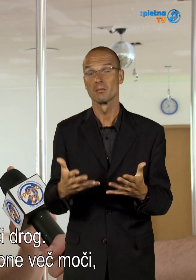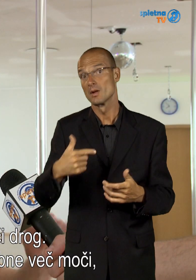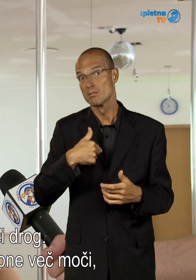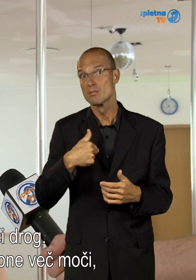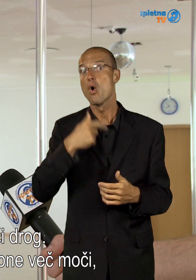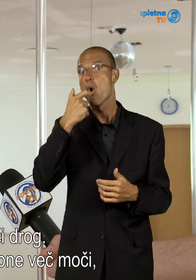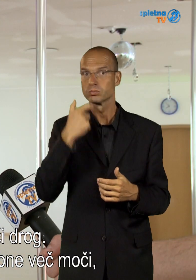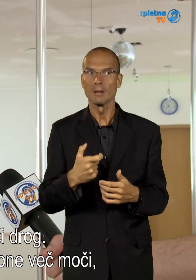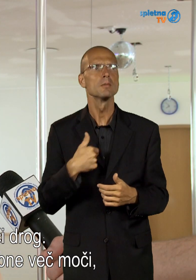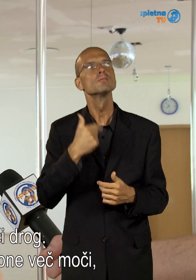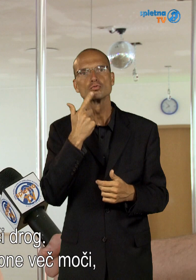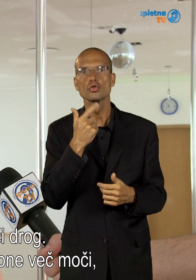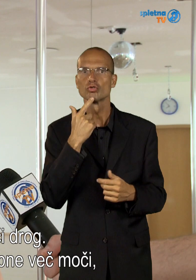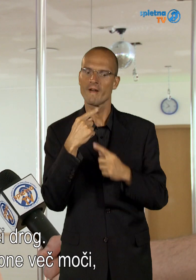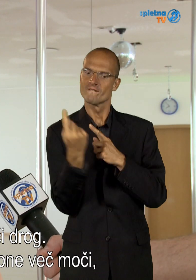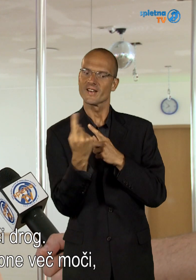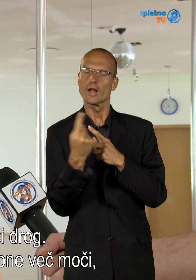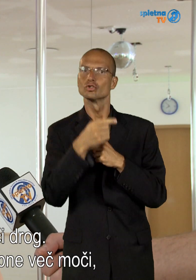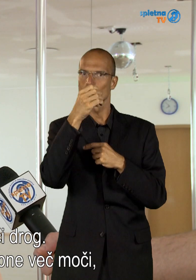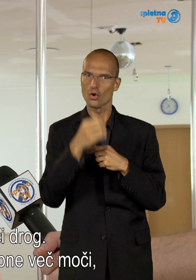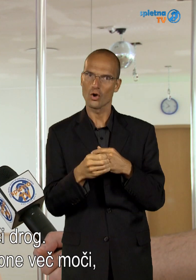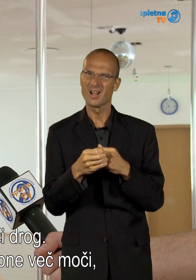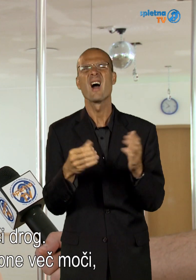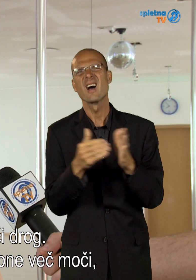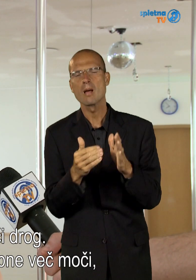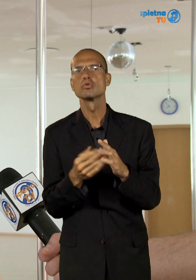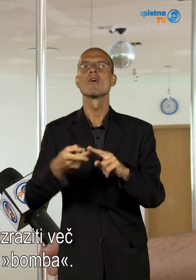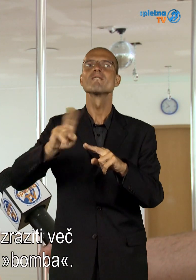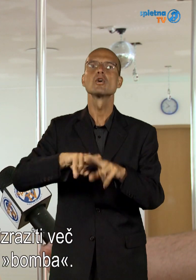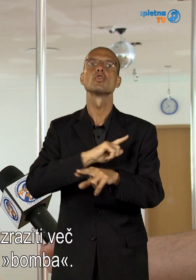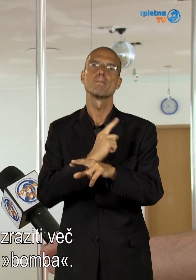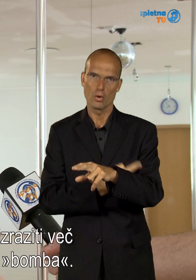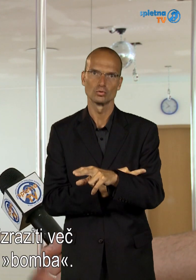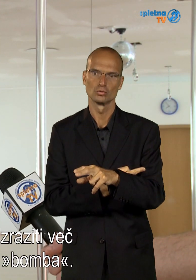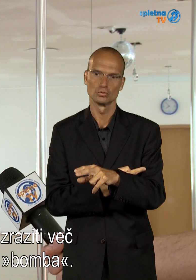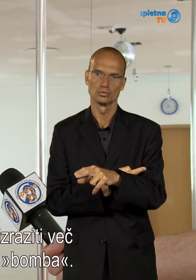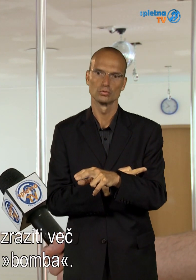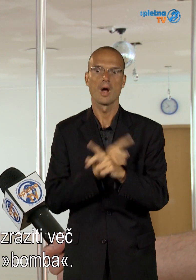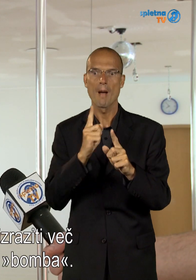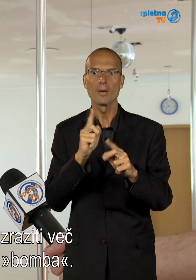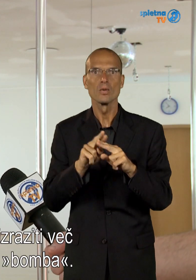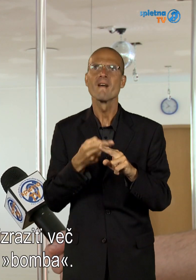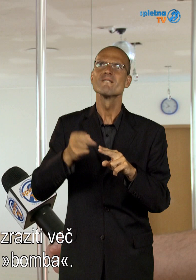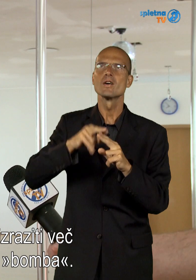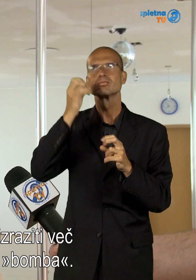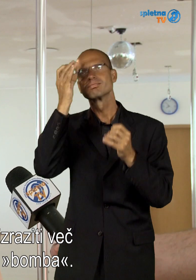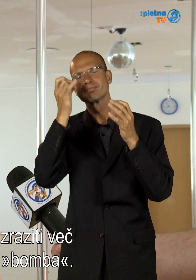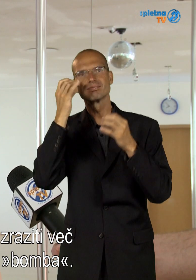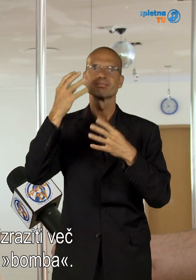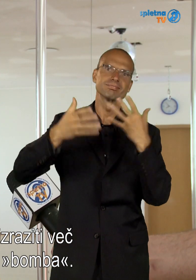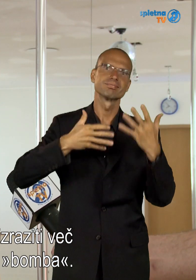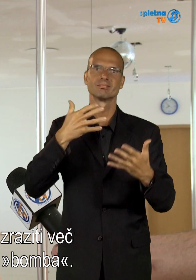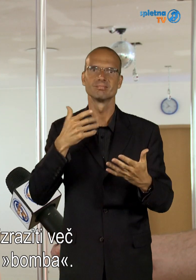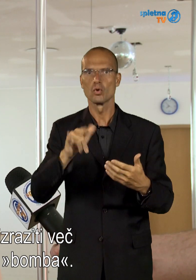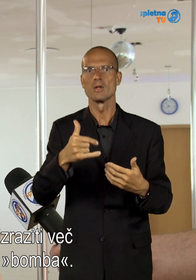Meni osebno odgovarja vrteči drog. Mogoče je potrebno več moči, ampak več fantazije se da izvajati. In to